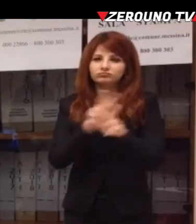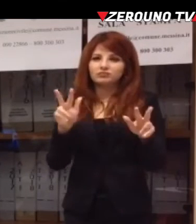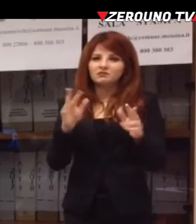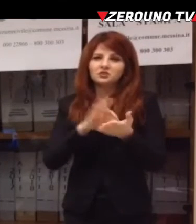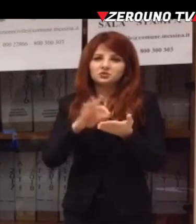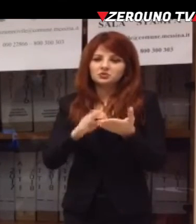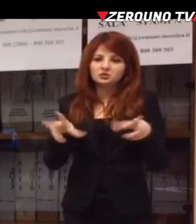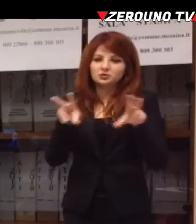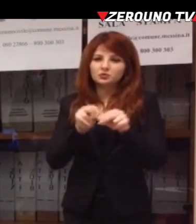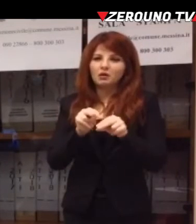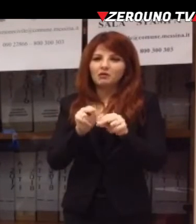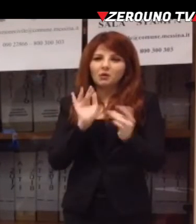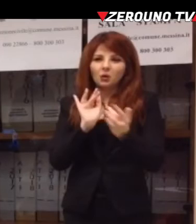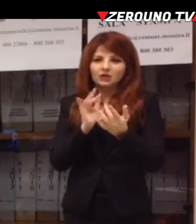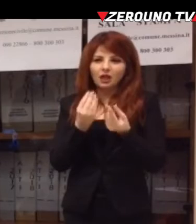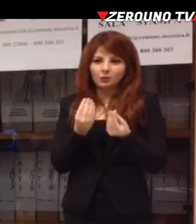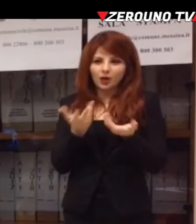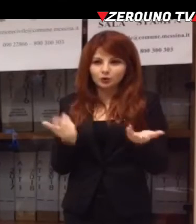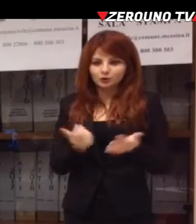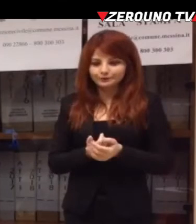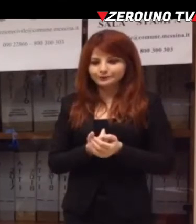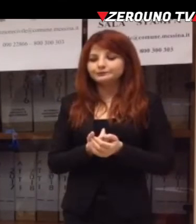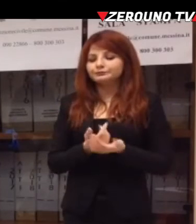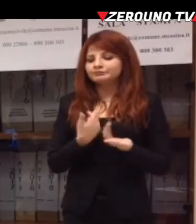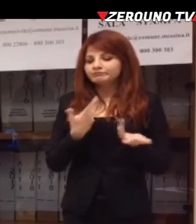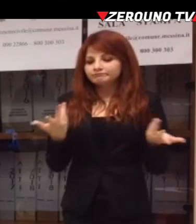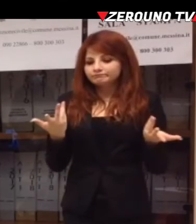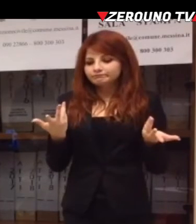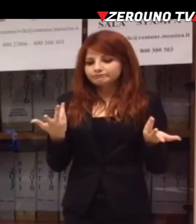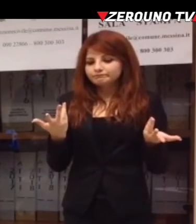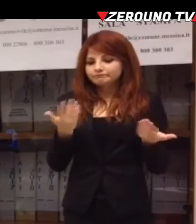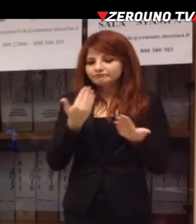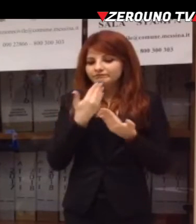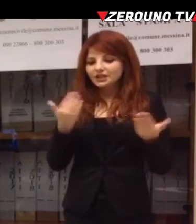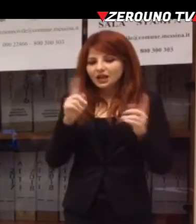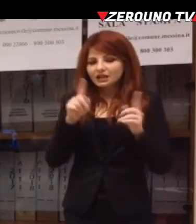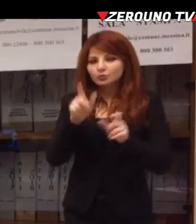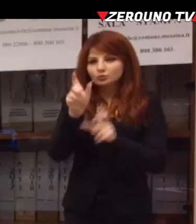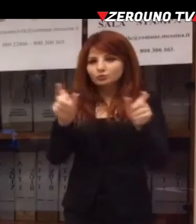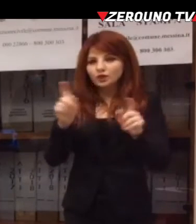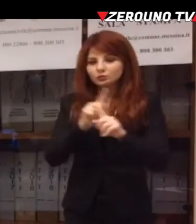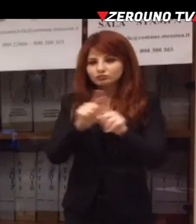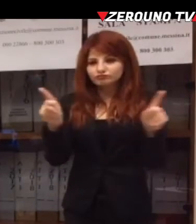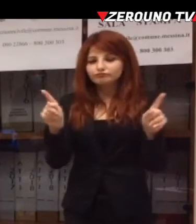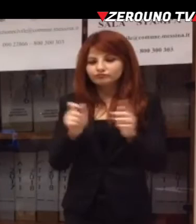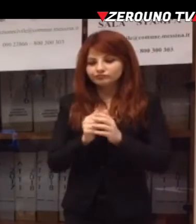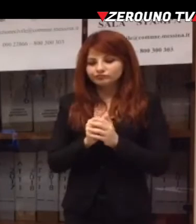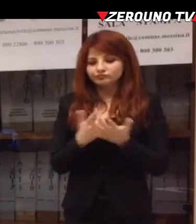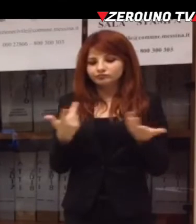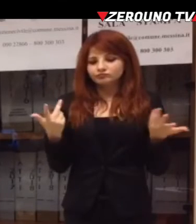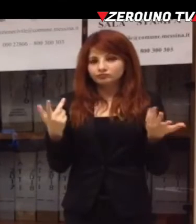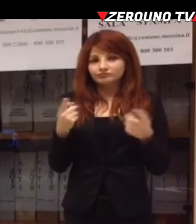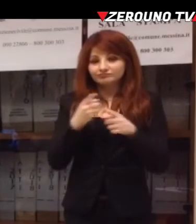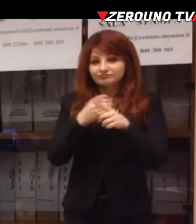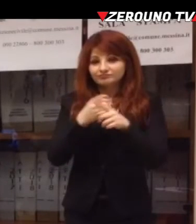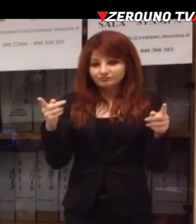sintonizzarci. Chiudo ringraziando tutti voi perché la vostra presenza